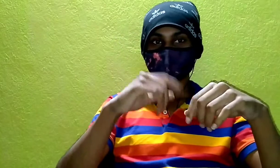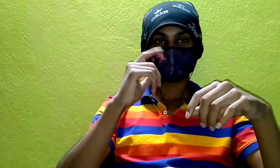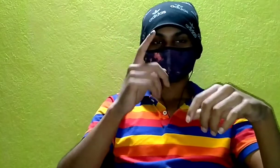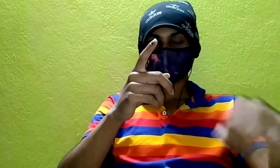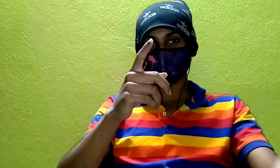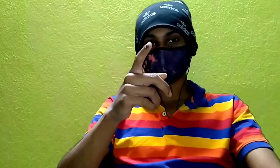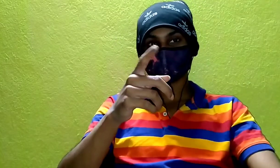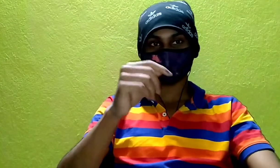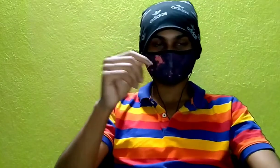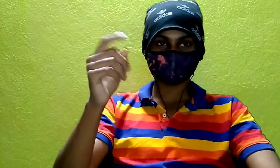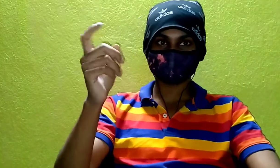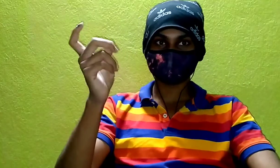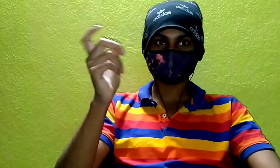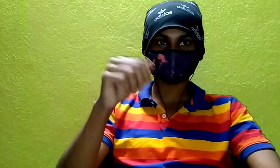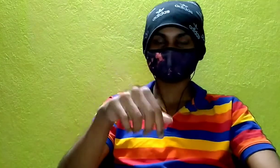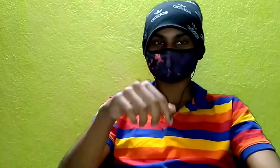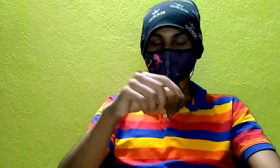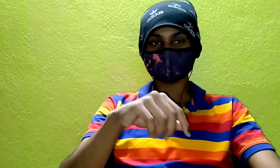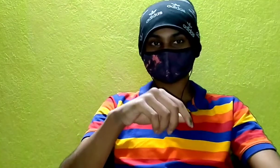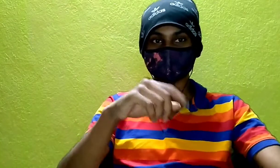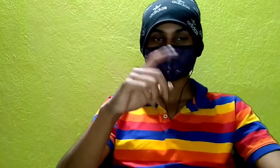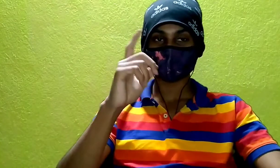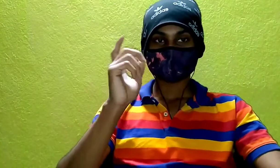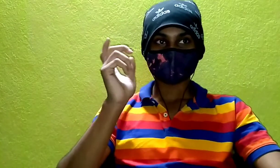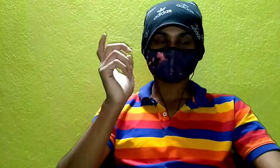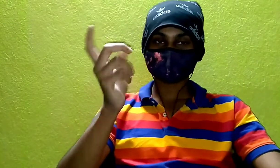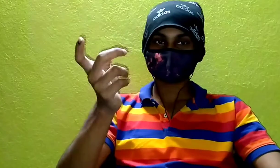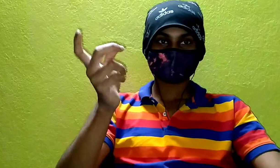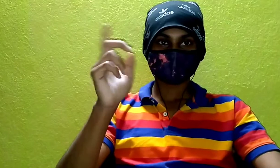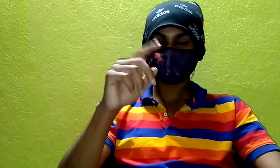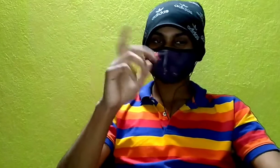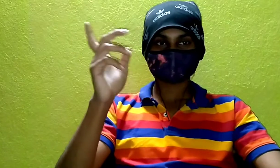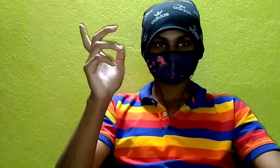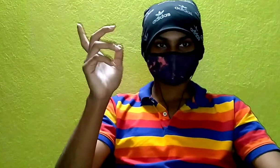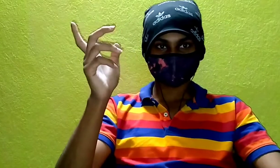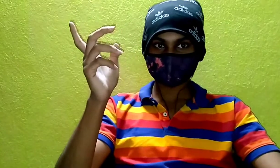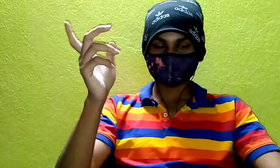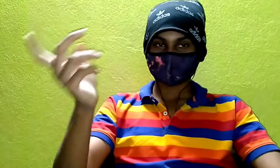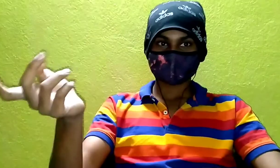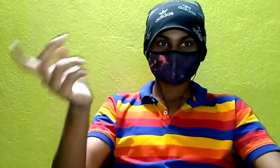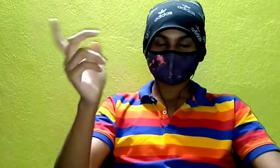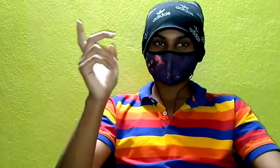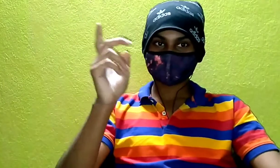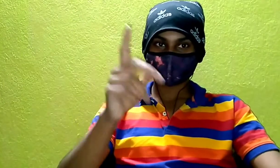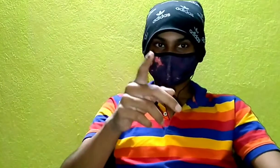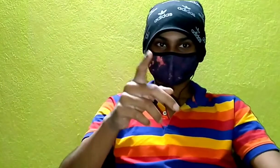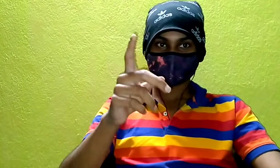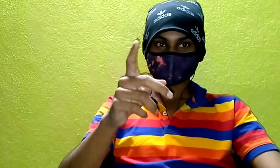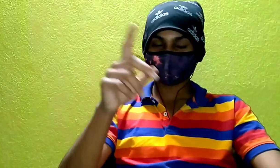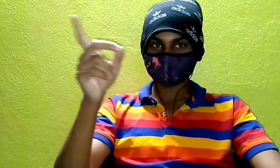मत लेना फटे घूमते हैं कि मैंने सिर्फ अपना व्हाट्सएप है तो वह जस्ट चिल वर्क चैनल वह उसका